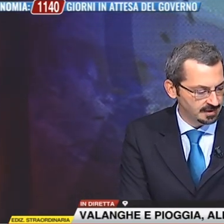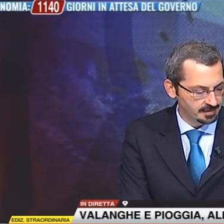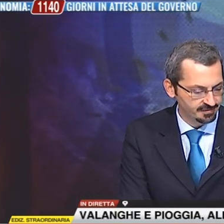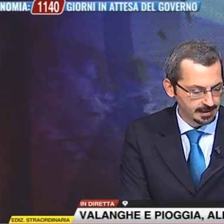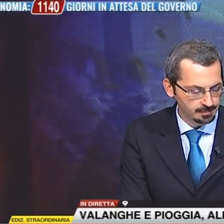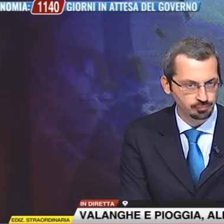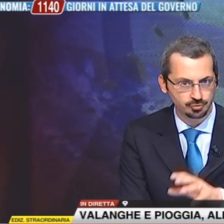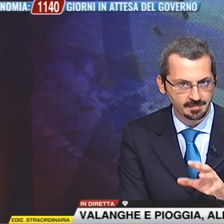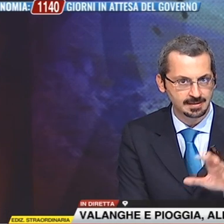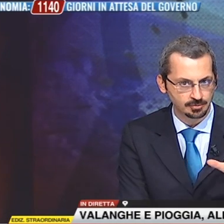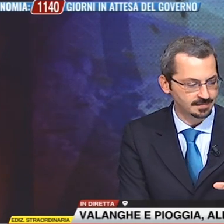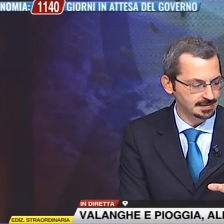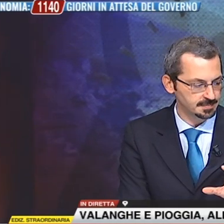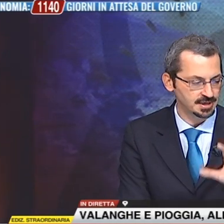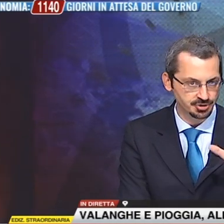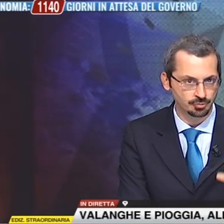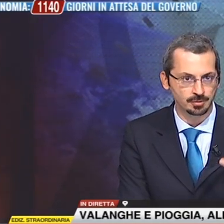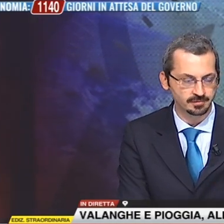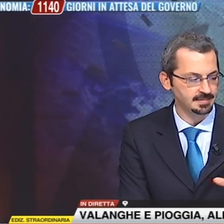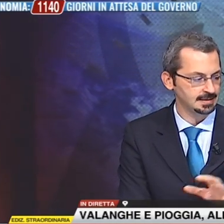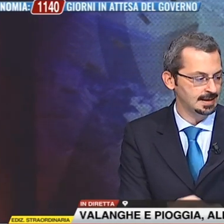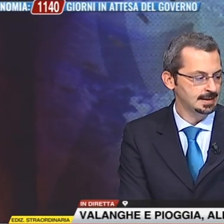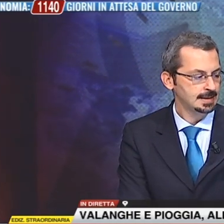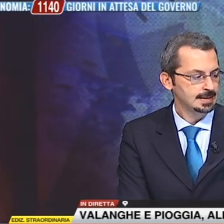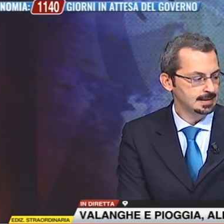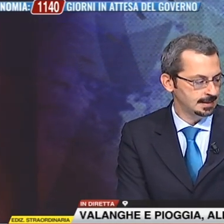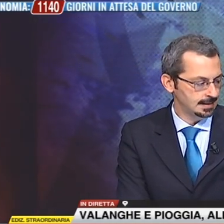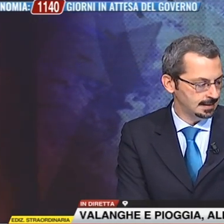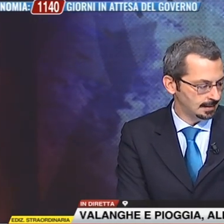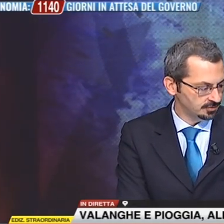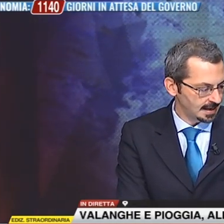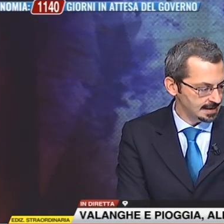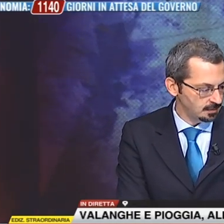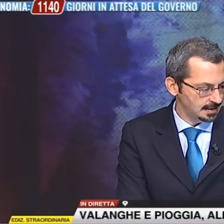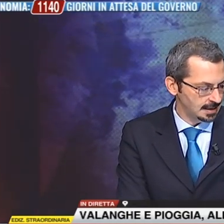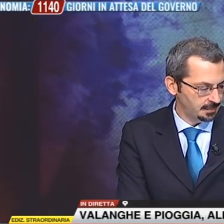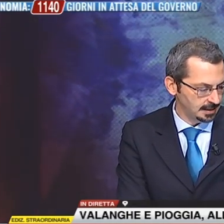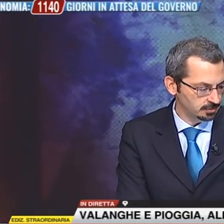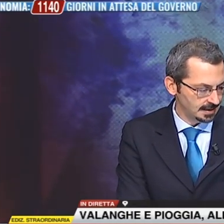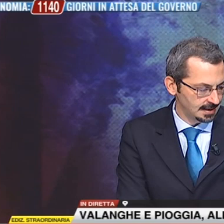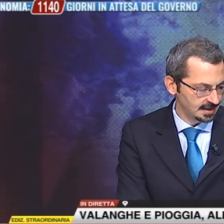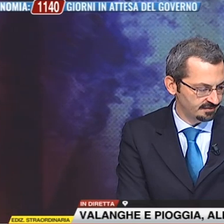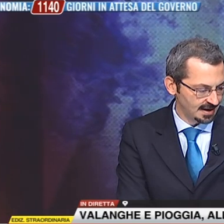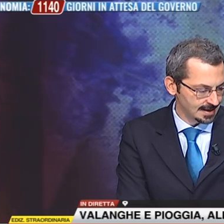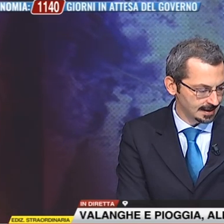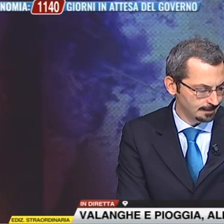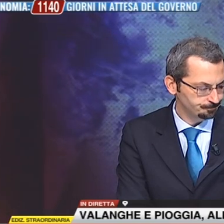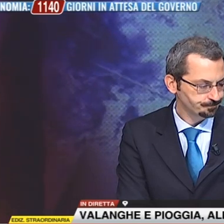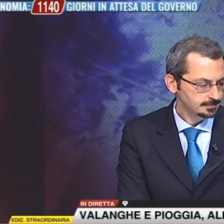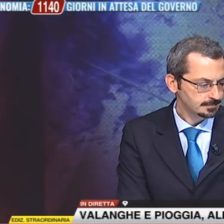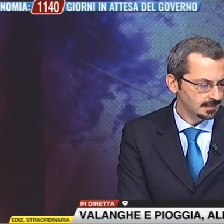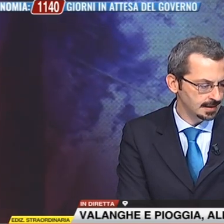Protezione Civile per fare il punto. Ovviamente le osservate speciali sono ovviamente la montagna, quindi il pericolo delle